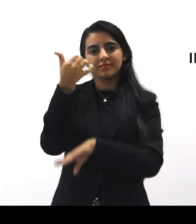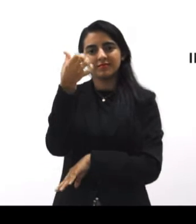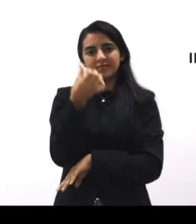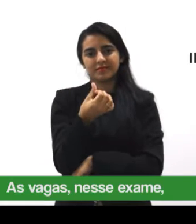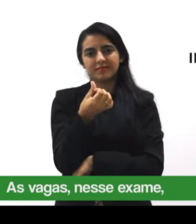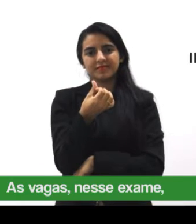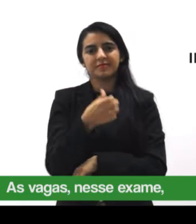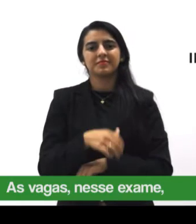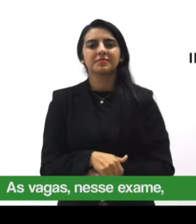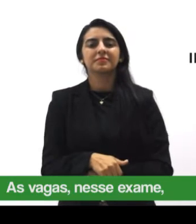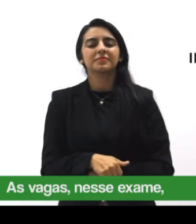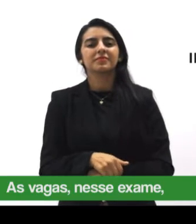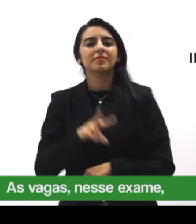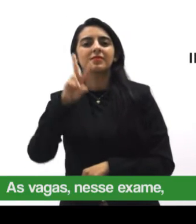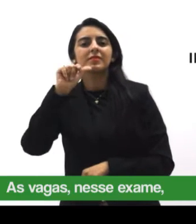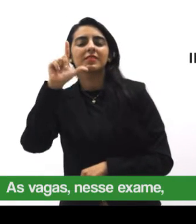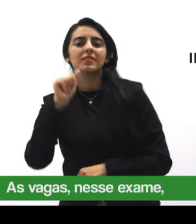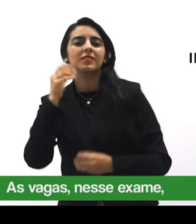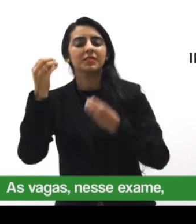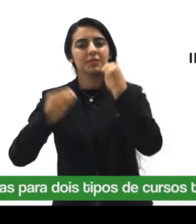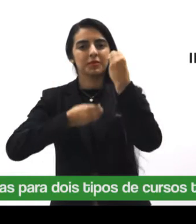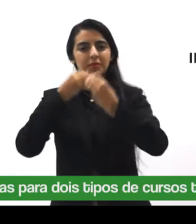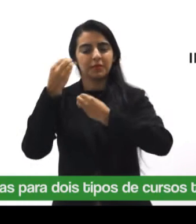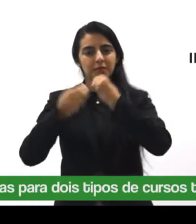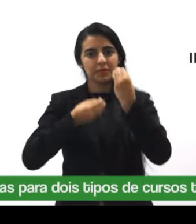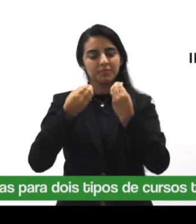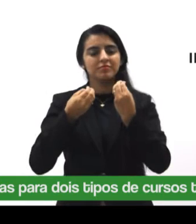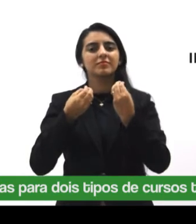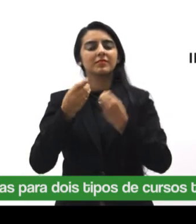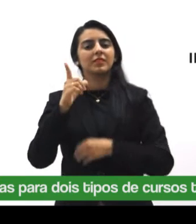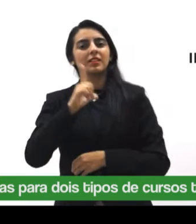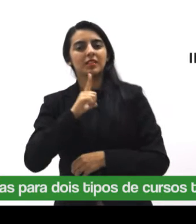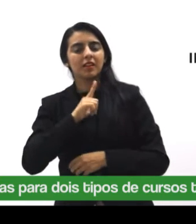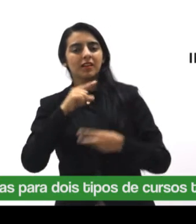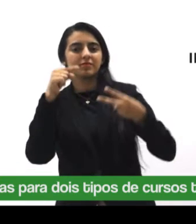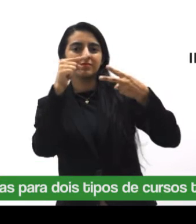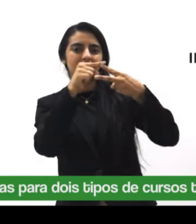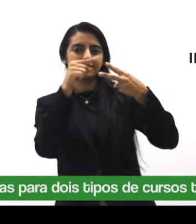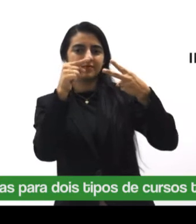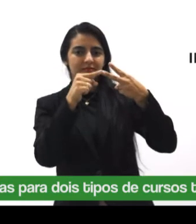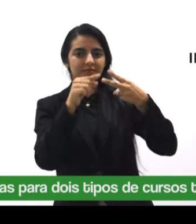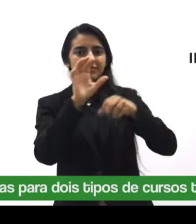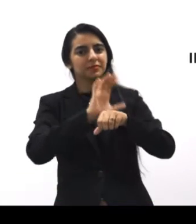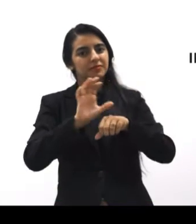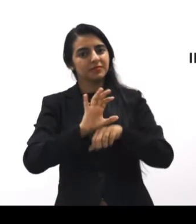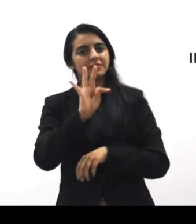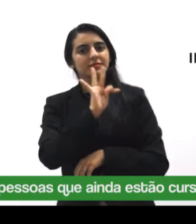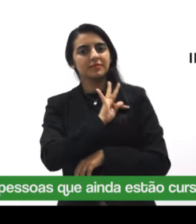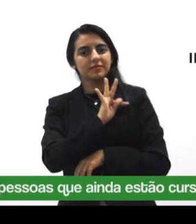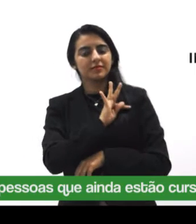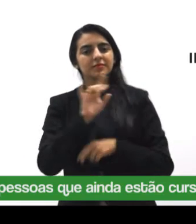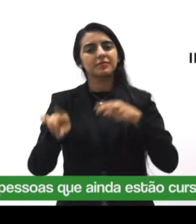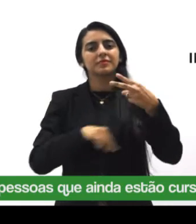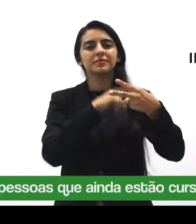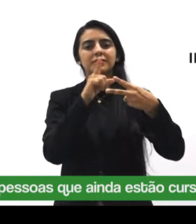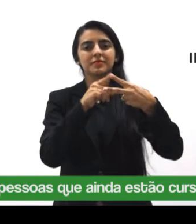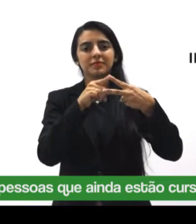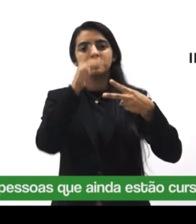As vagas nesse exame são ofertadas para dois tipos de cursos técnicos. Um para pessoas que ainda